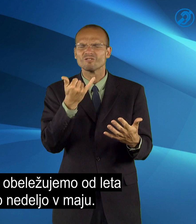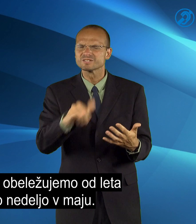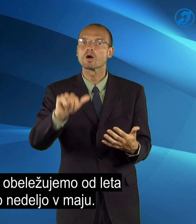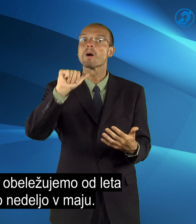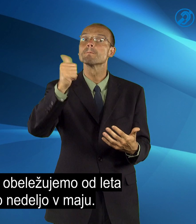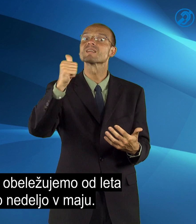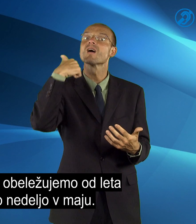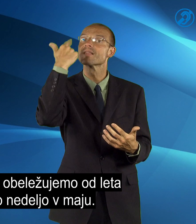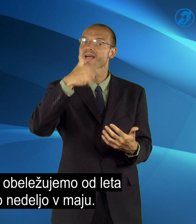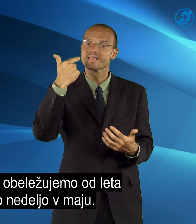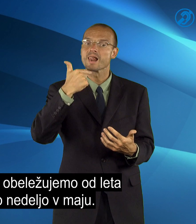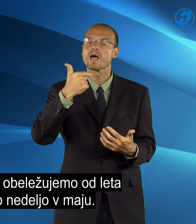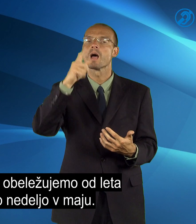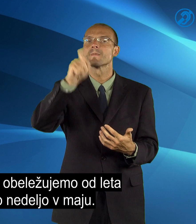1996 vsako prvo nedeljo v maju.